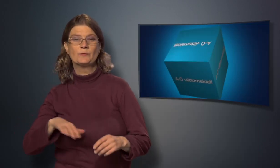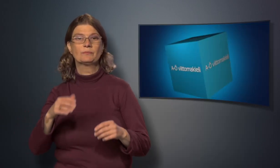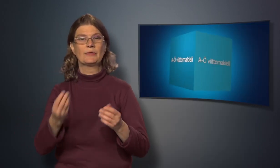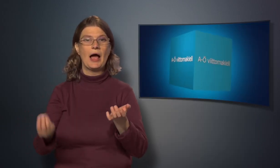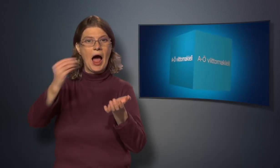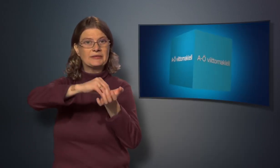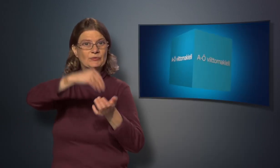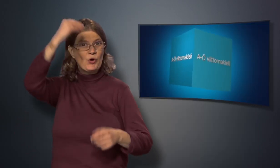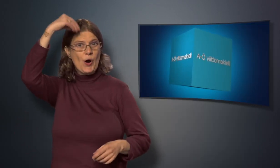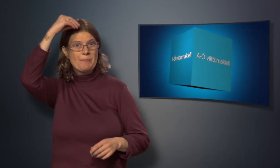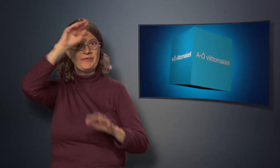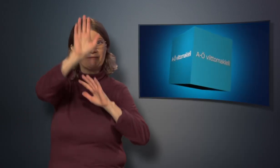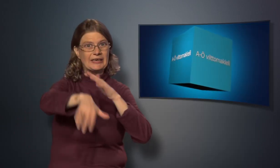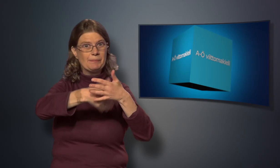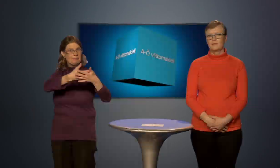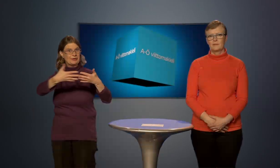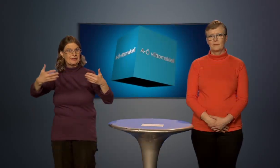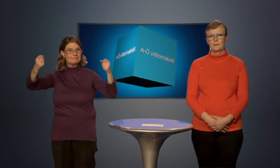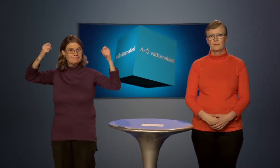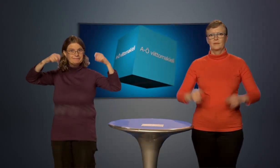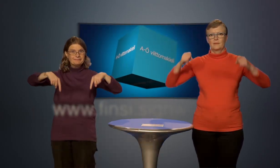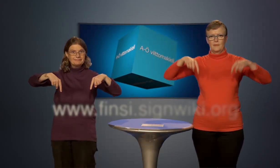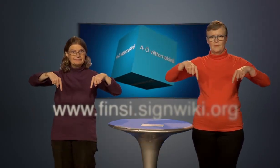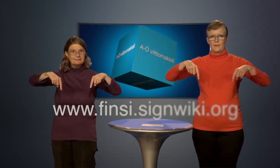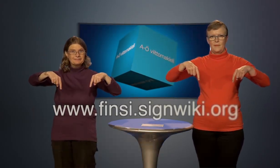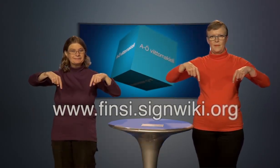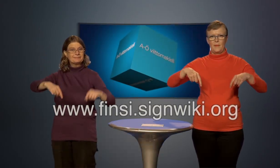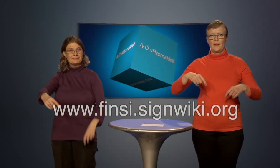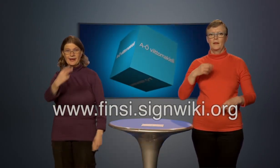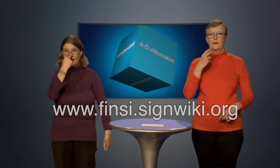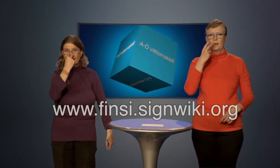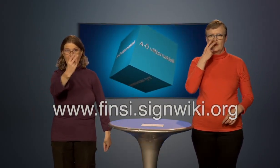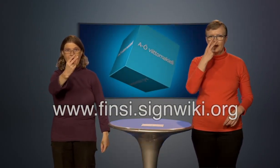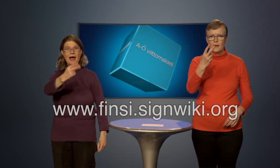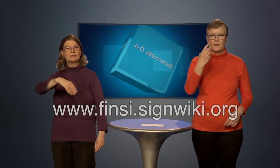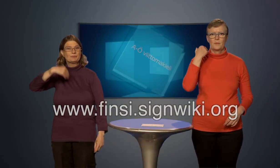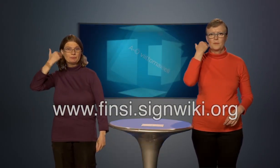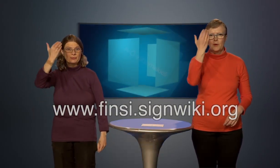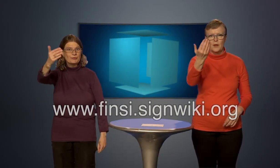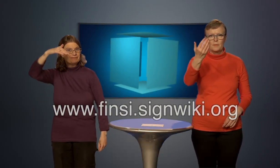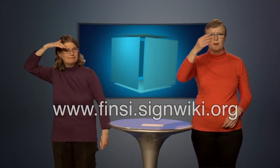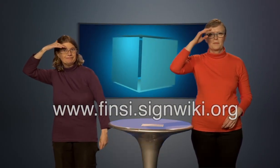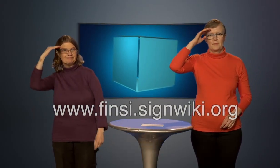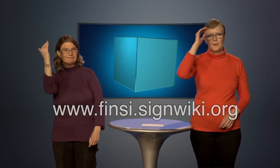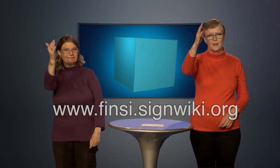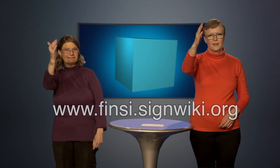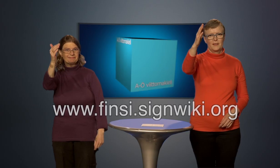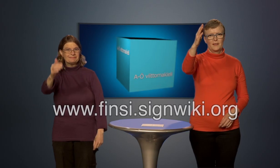Jos haluat oppia lisää viittomakieltä, mene näihin osoitteisiin. Nähdään taas. Hei hei!